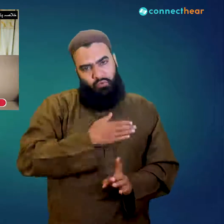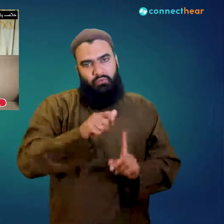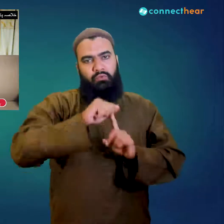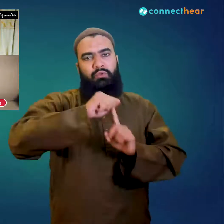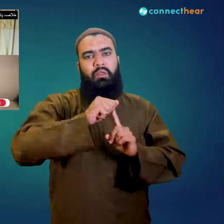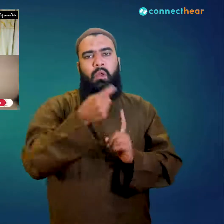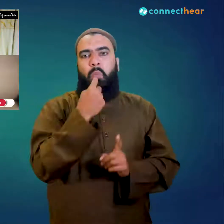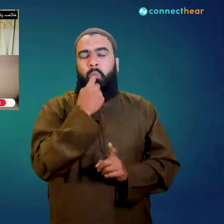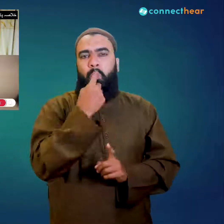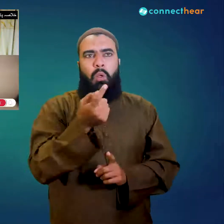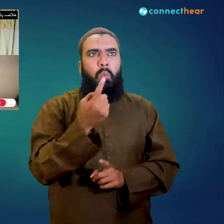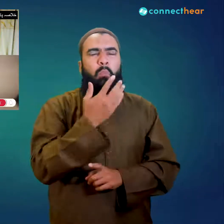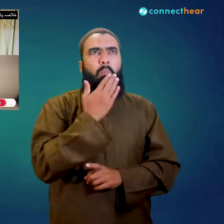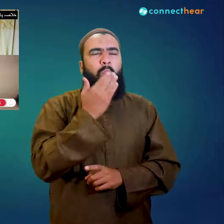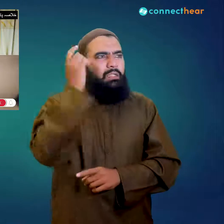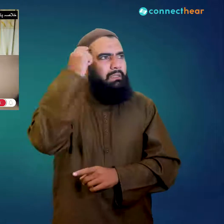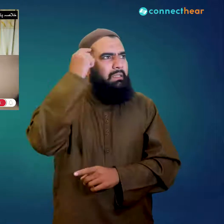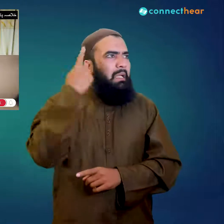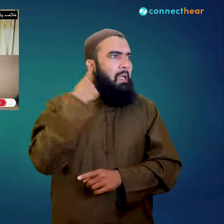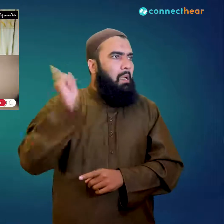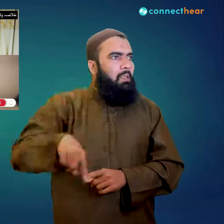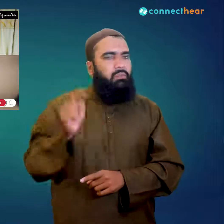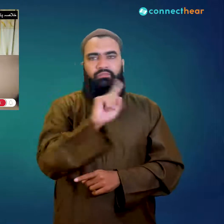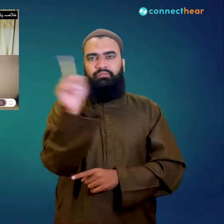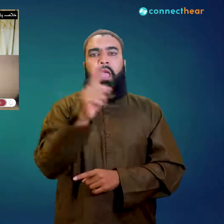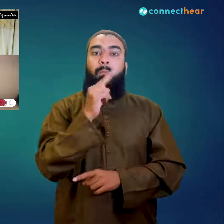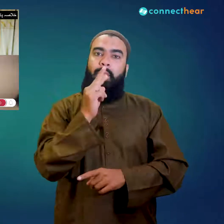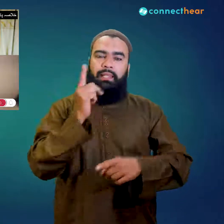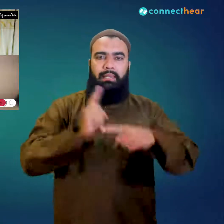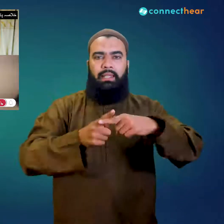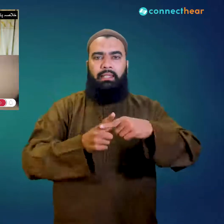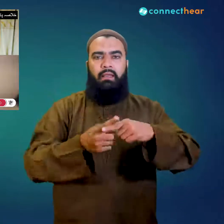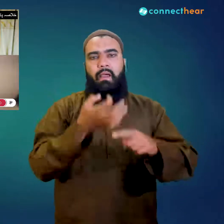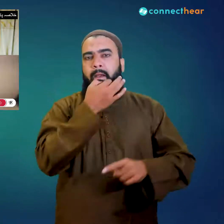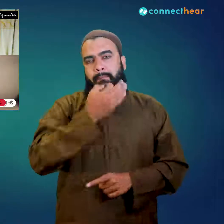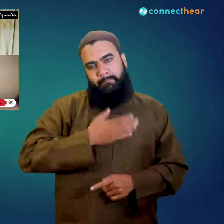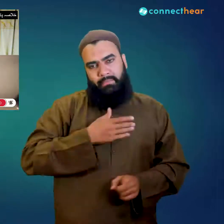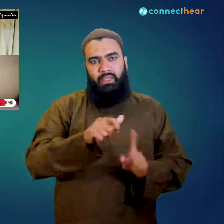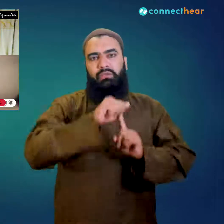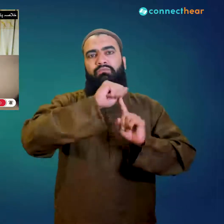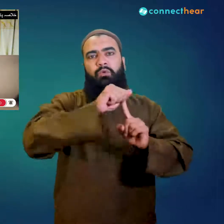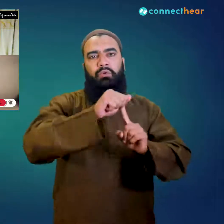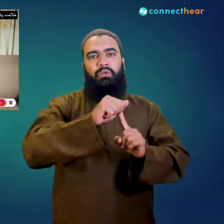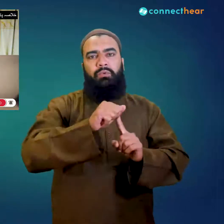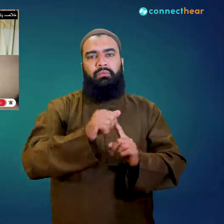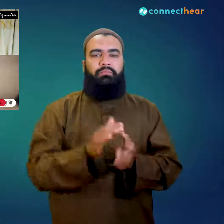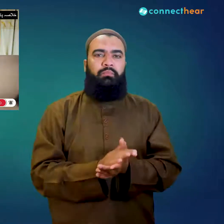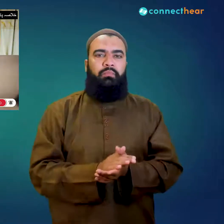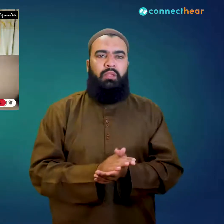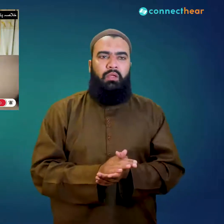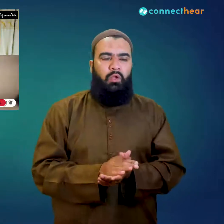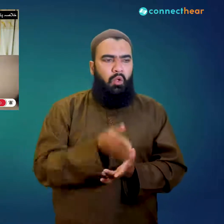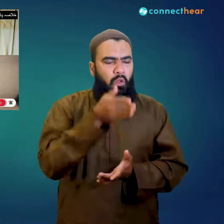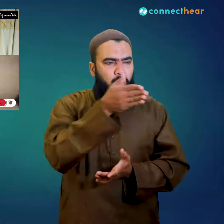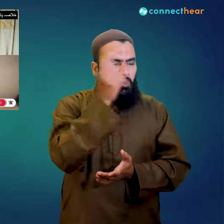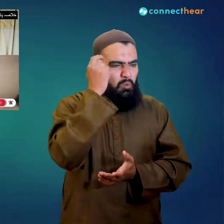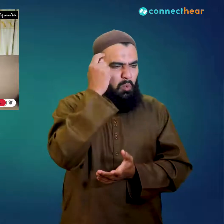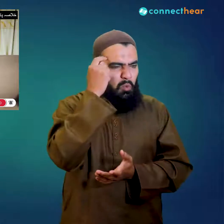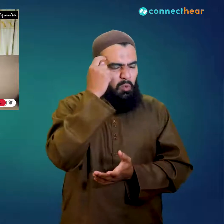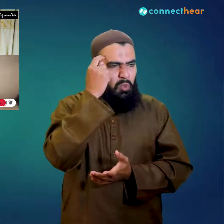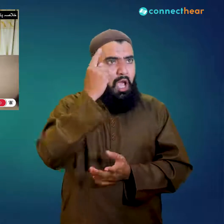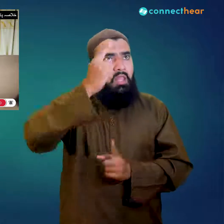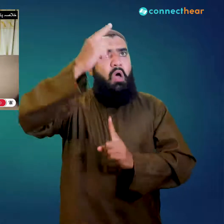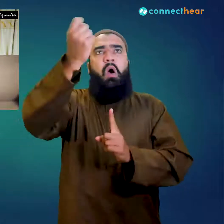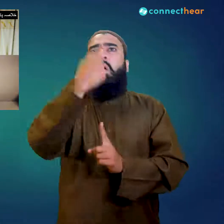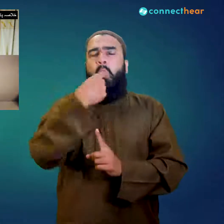ہیں لیکن وہ تمہیں اچھی نہیں لگتی، اور بہت ساری چیزیں ایسی ہیں جو تمہیں اچھی لگتی ہیں لیکن تمہارے فائدے کا وہ باعث نہیں۔